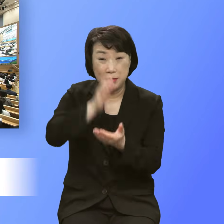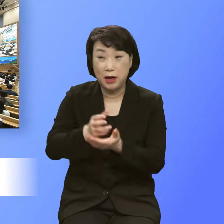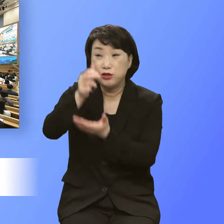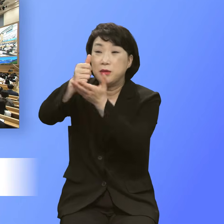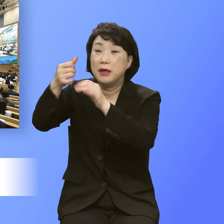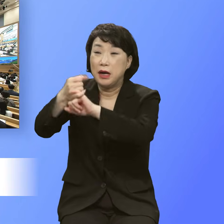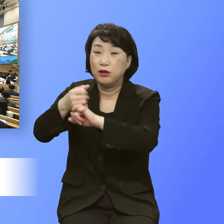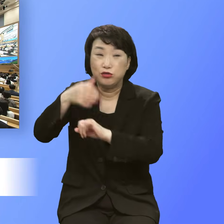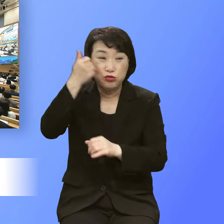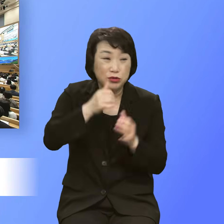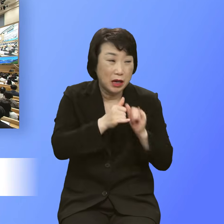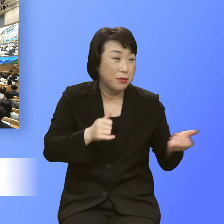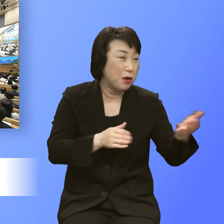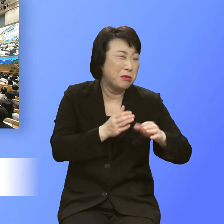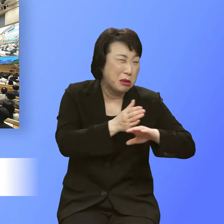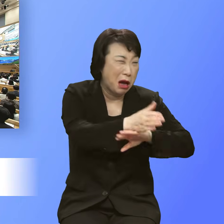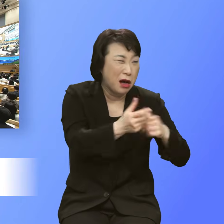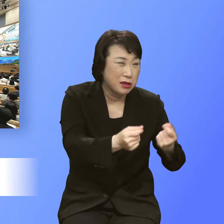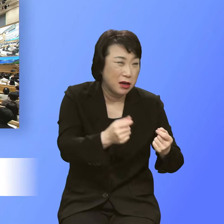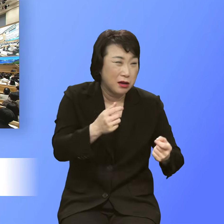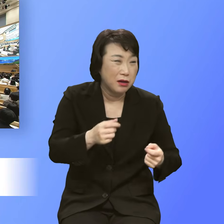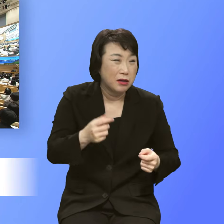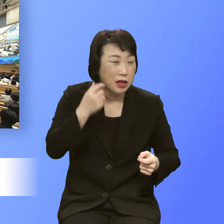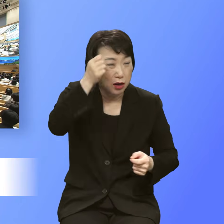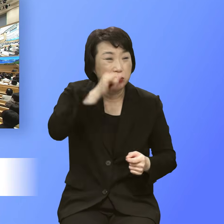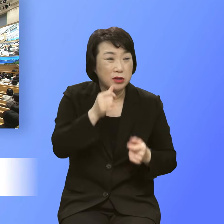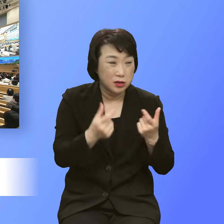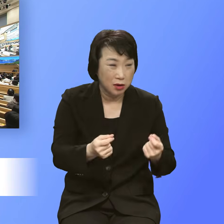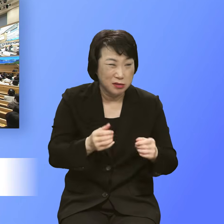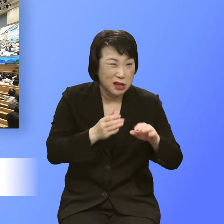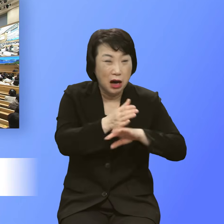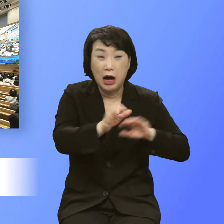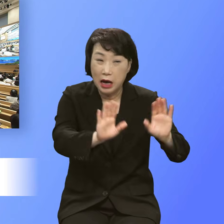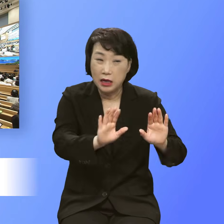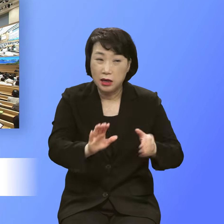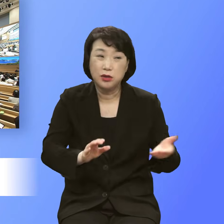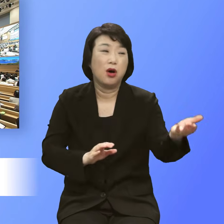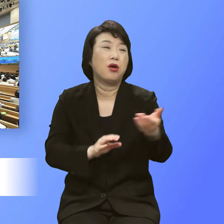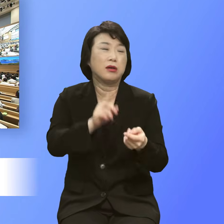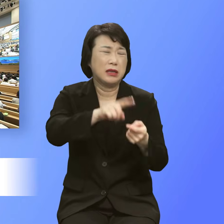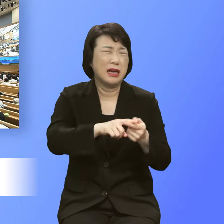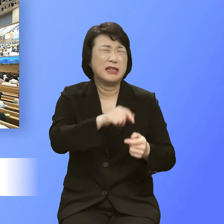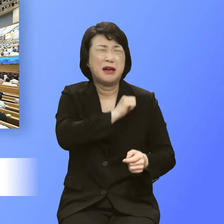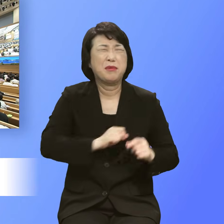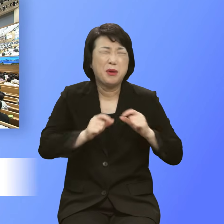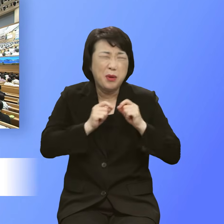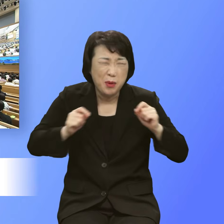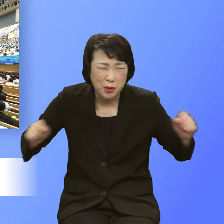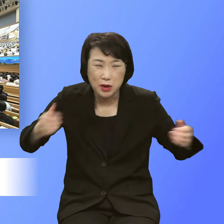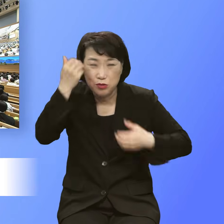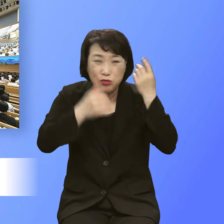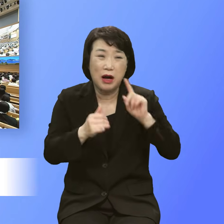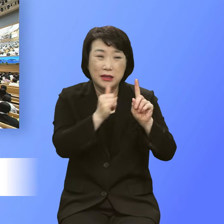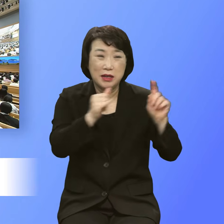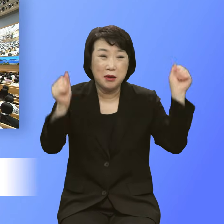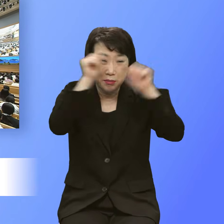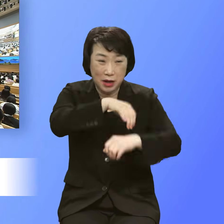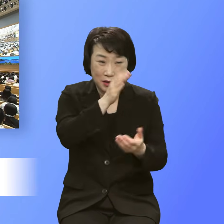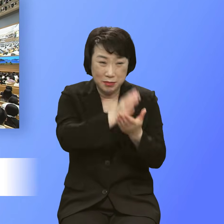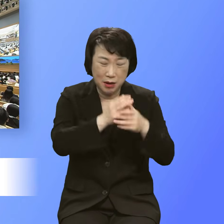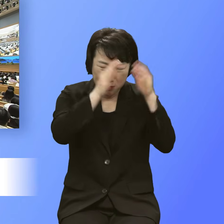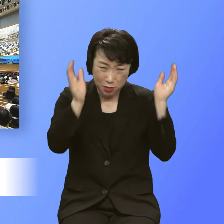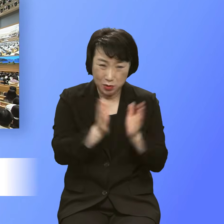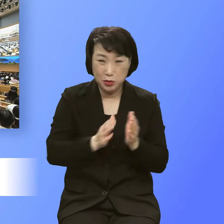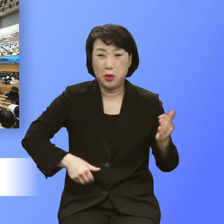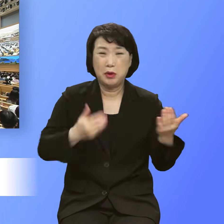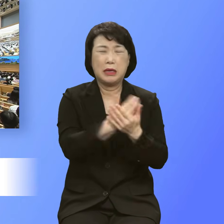이의 더디다고 생각하는 것 같이 더딘 것이 아니라 오직 너희를 대하여 오래 참으사 아무도 멸망치 않고